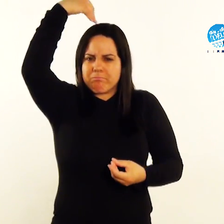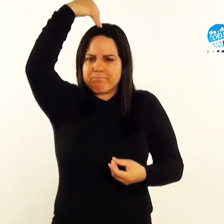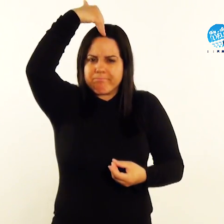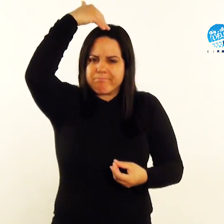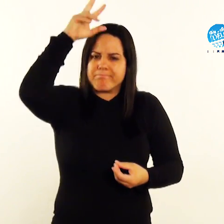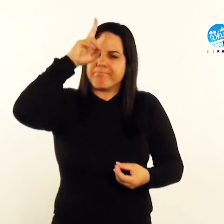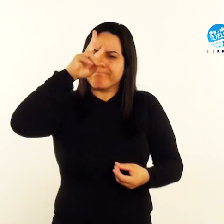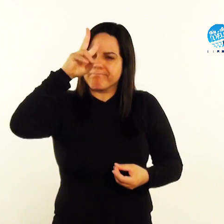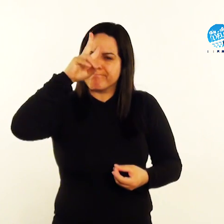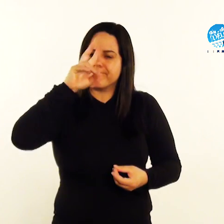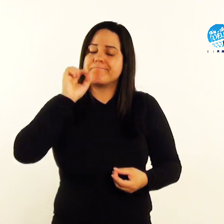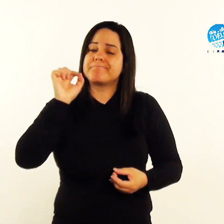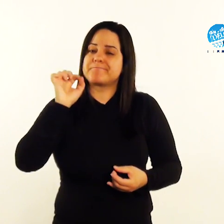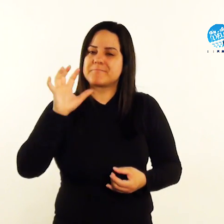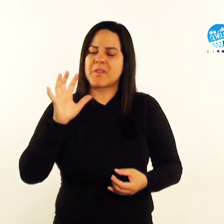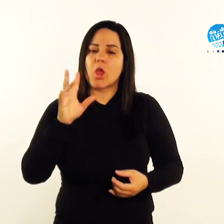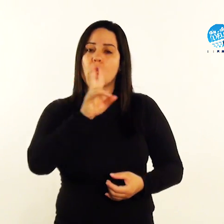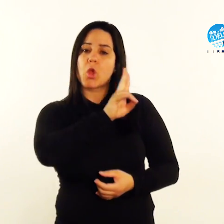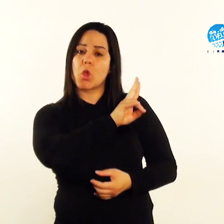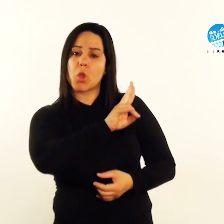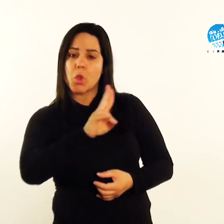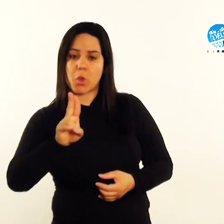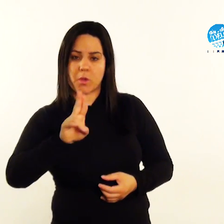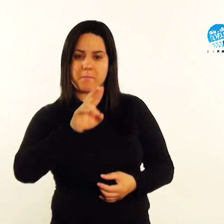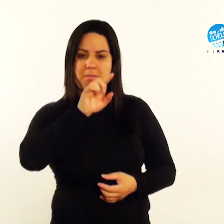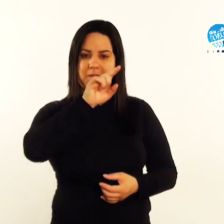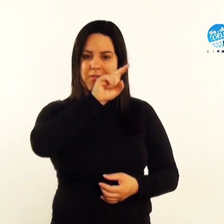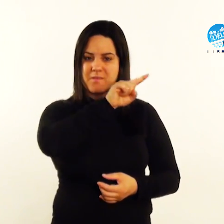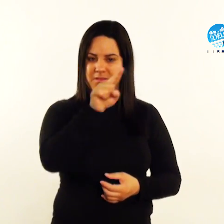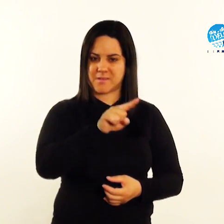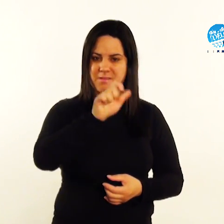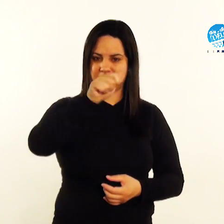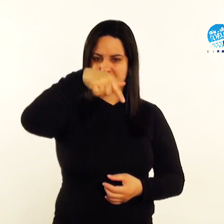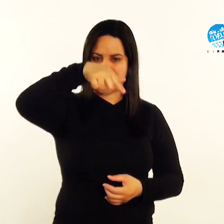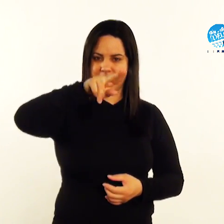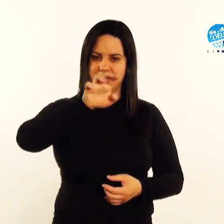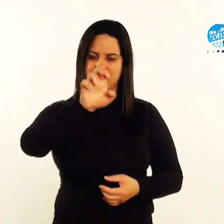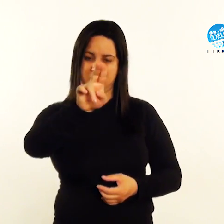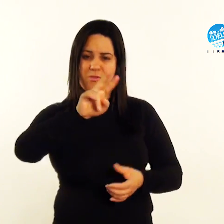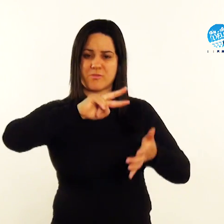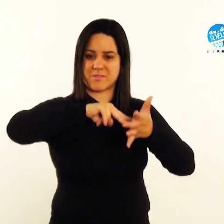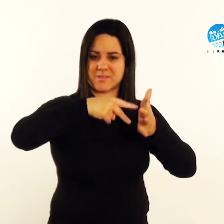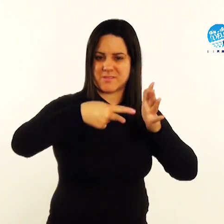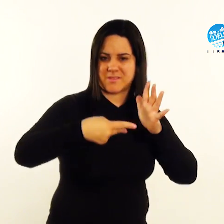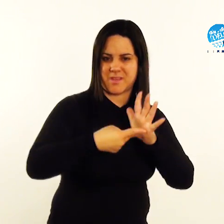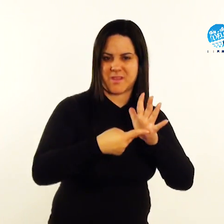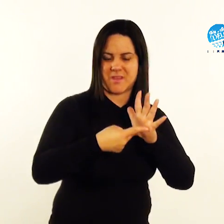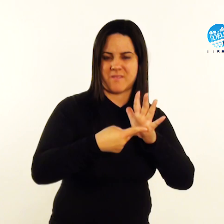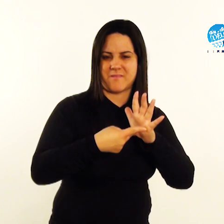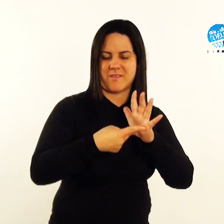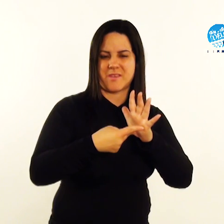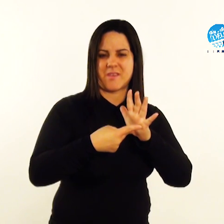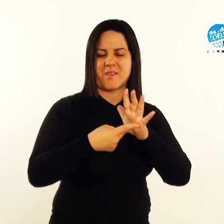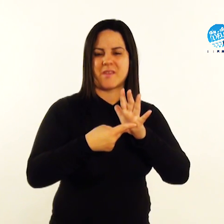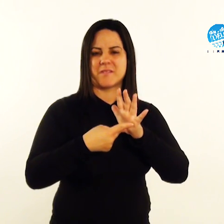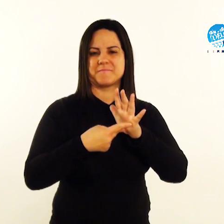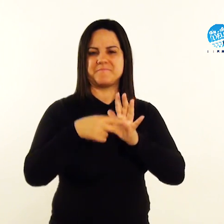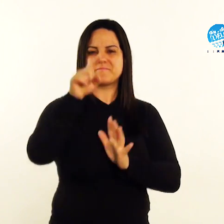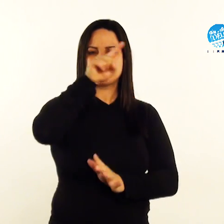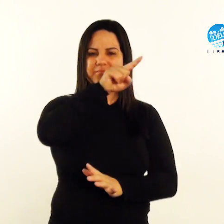história. É porque o nome Zaqueu é o diminutivo de Zacarias. Em